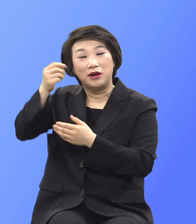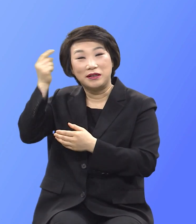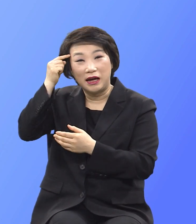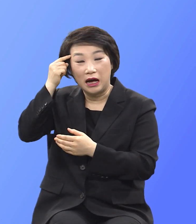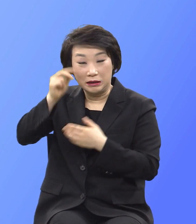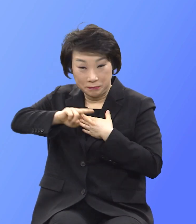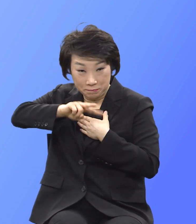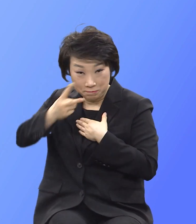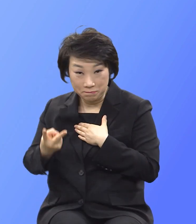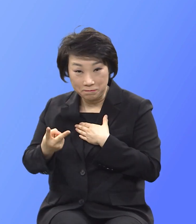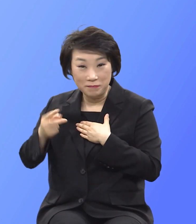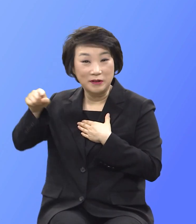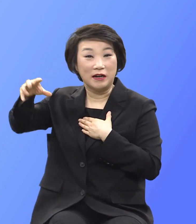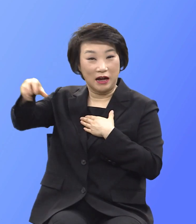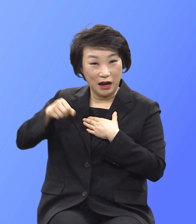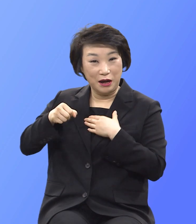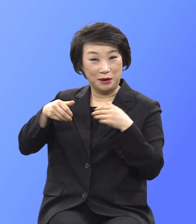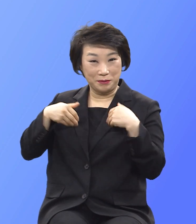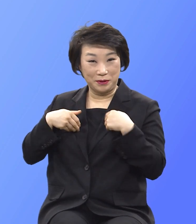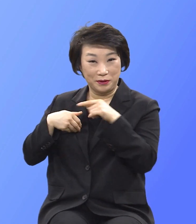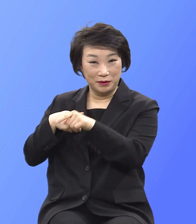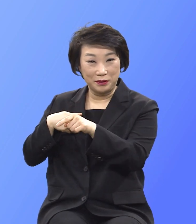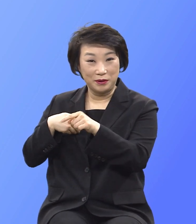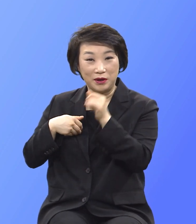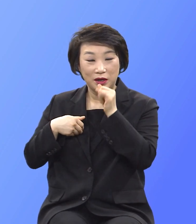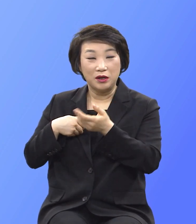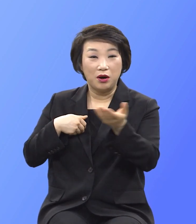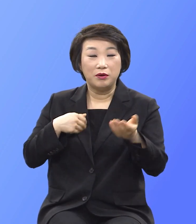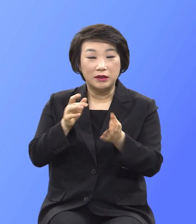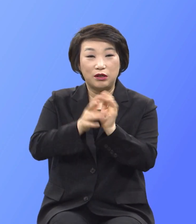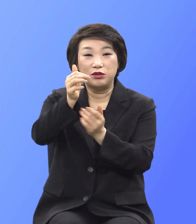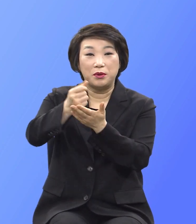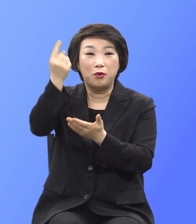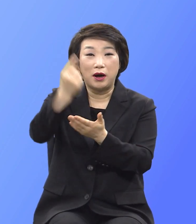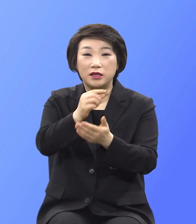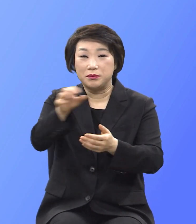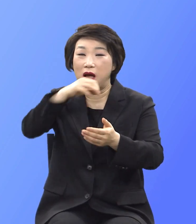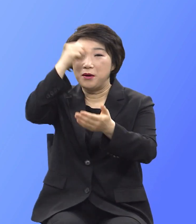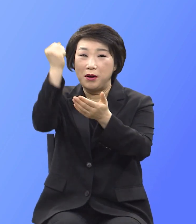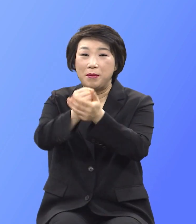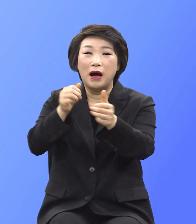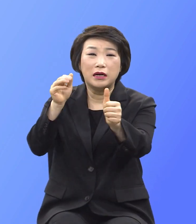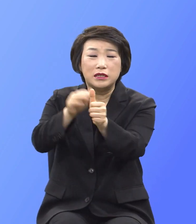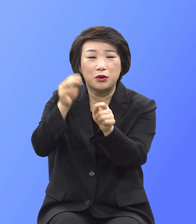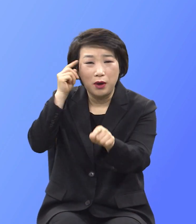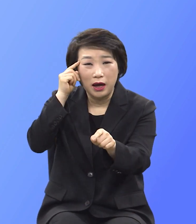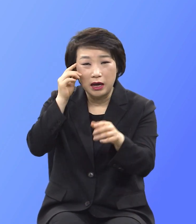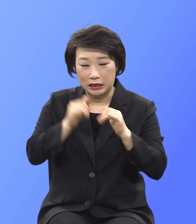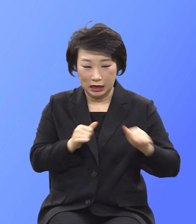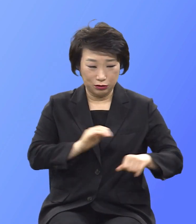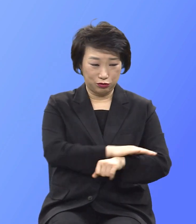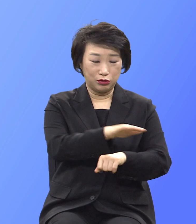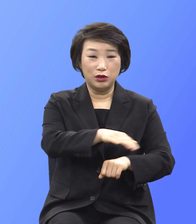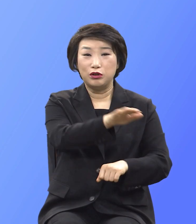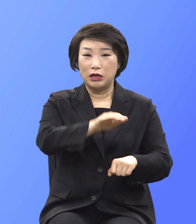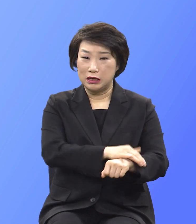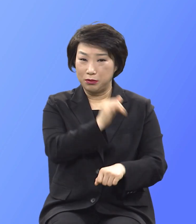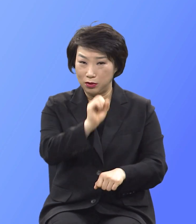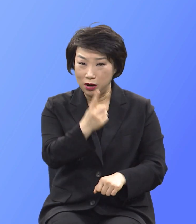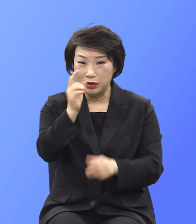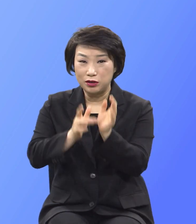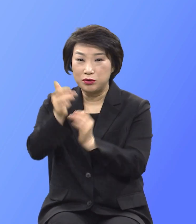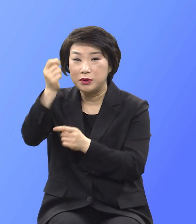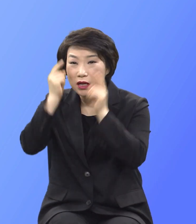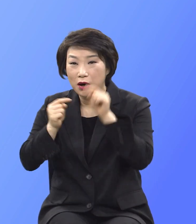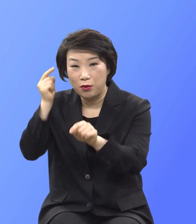생각으로 바꿔가져라 그 말이다. 그가 찔림은 우리의 허물을 인하며 그가 상함은